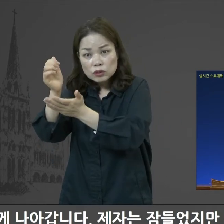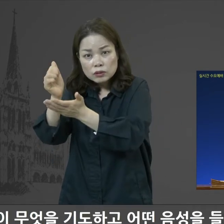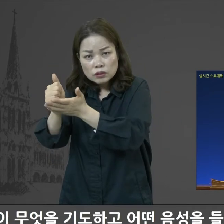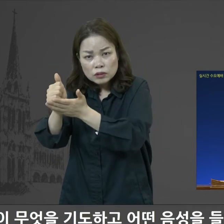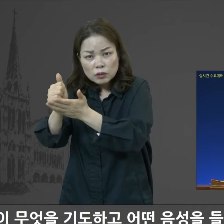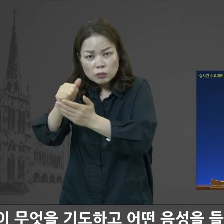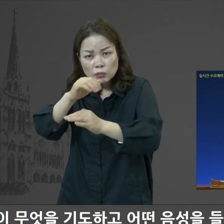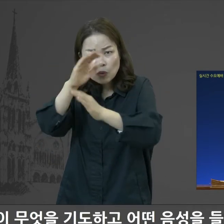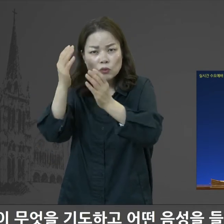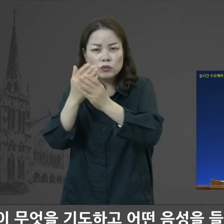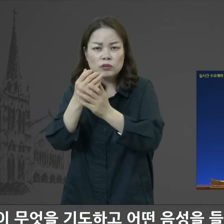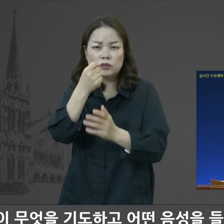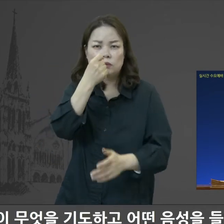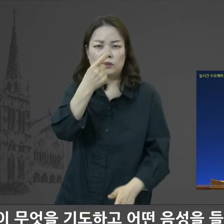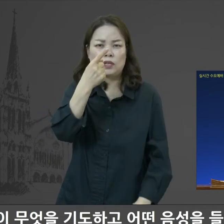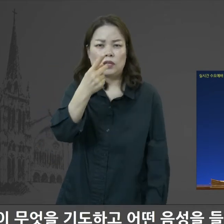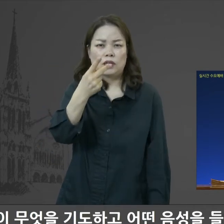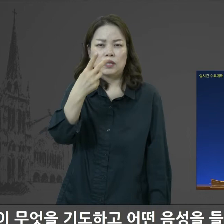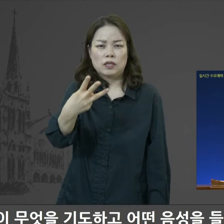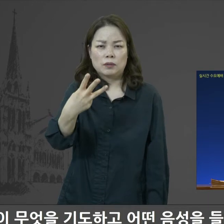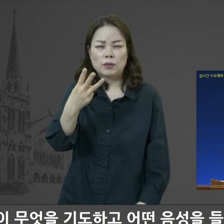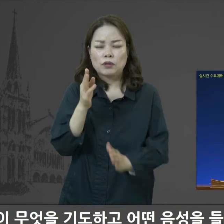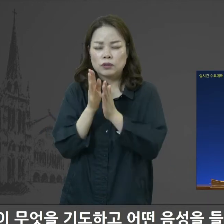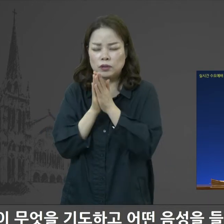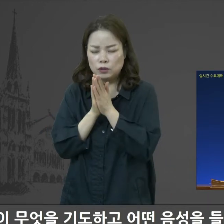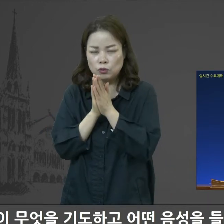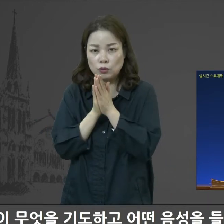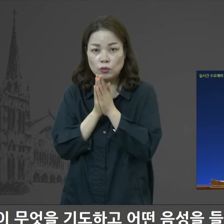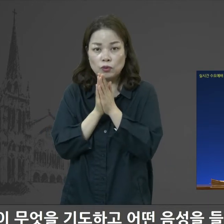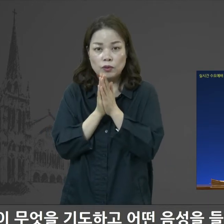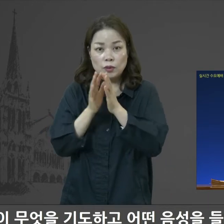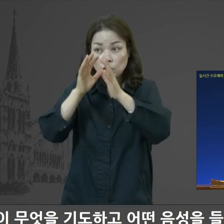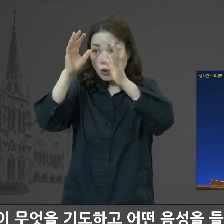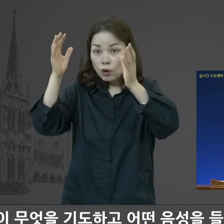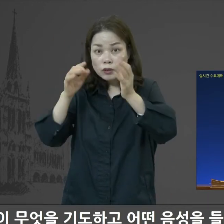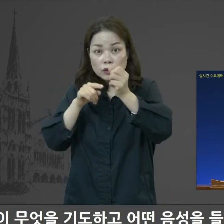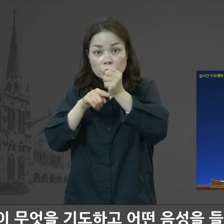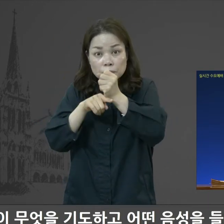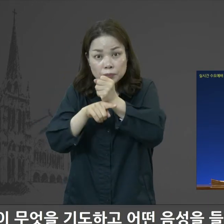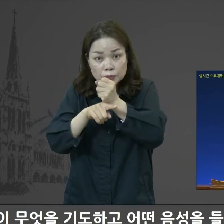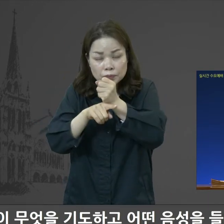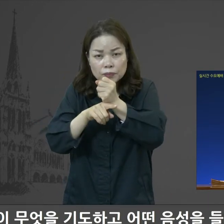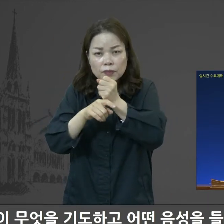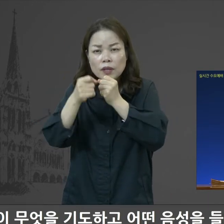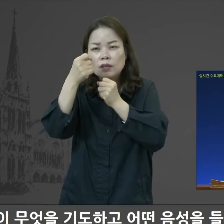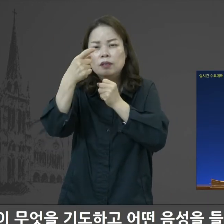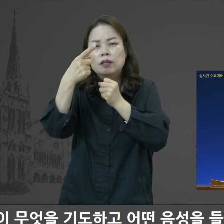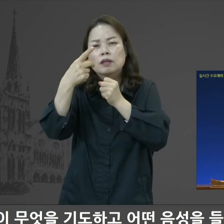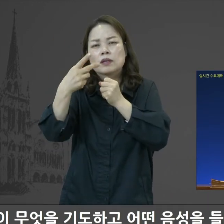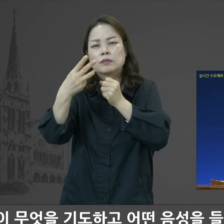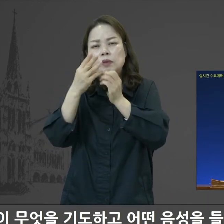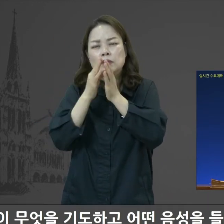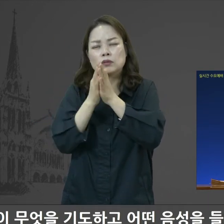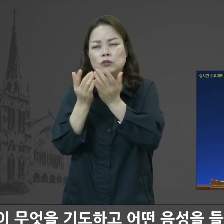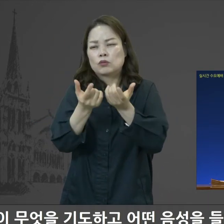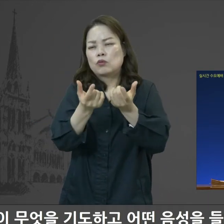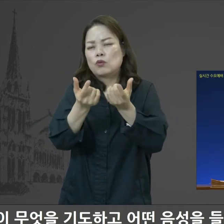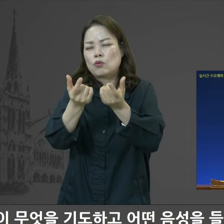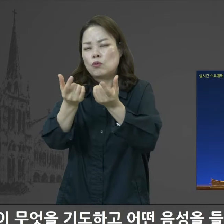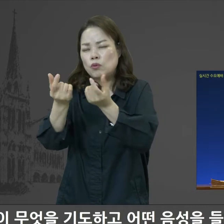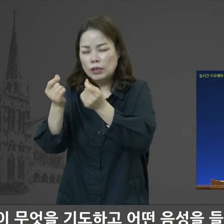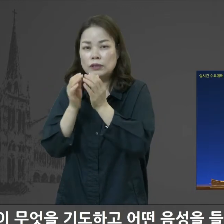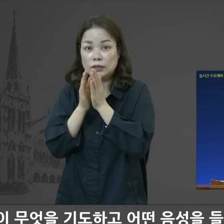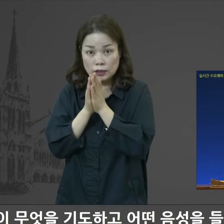모두 3번 기도하신 것으로 소개가 됩니다. 포괄적인 의미에서 이 3번의 기도는 동일한 기도라고 이해하는